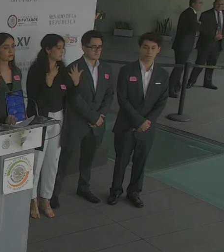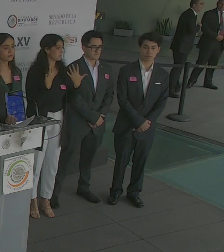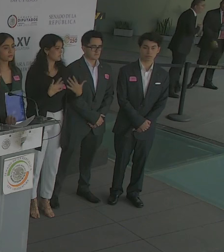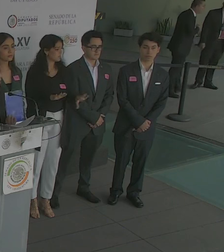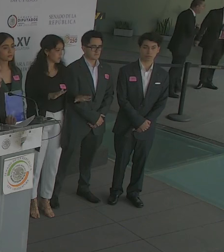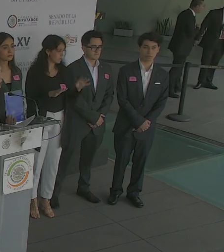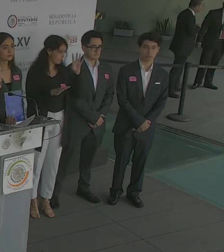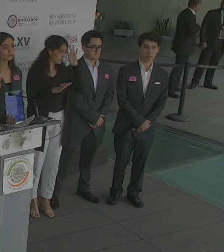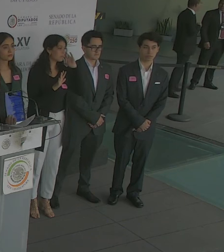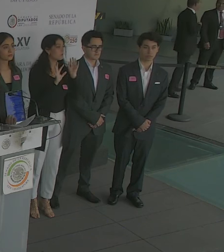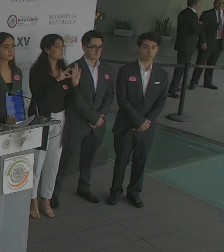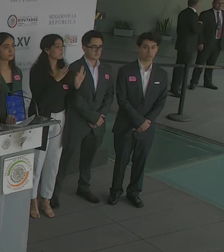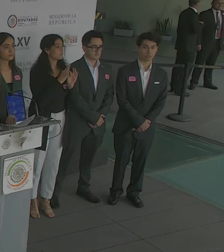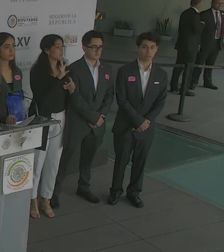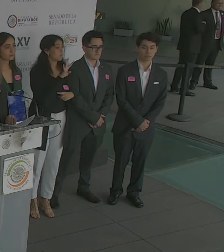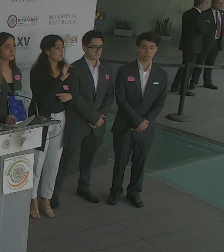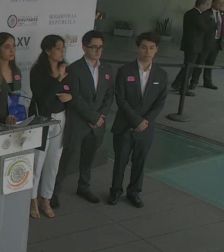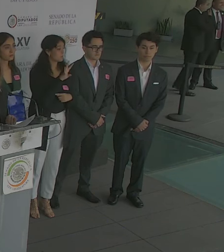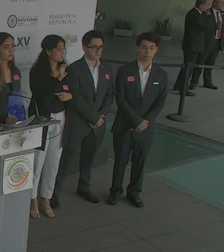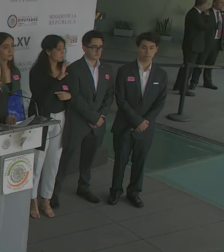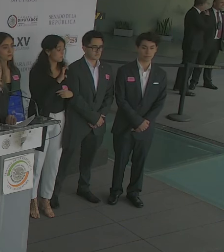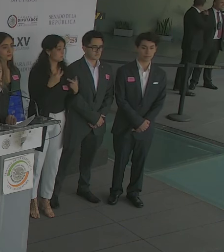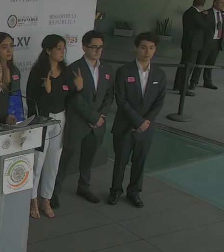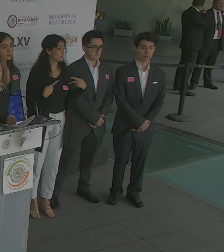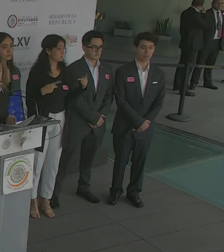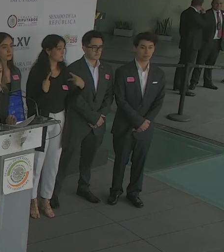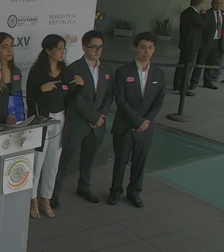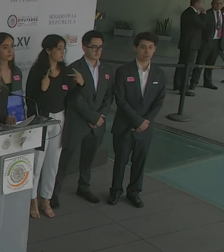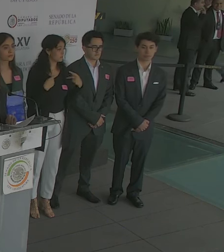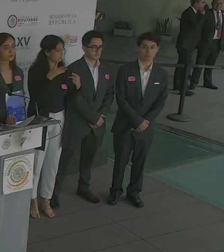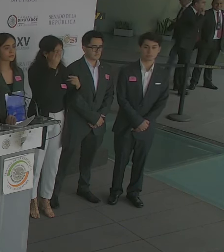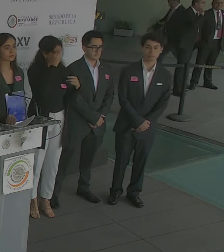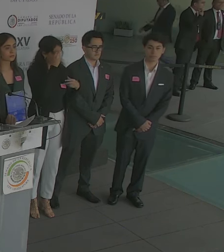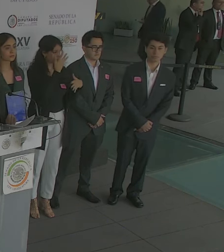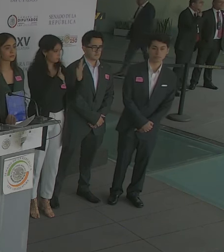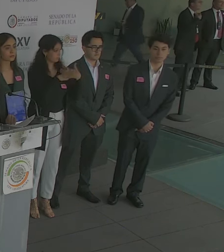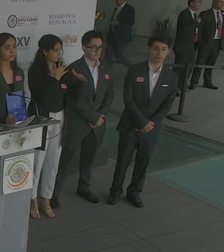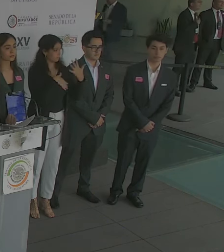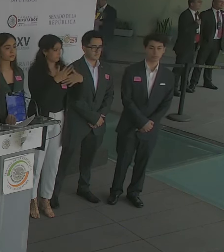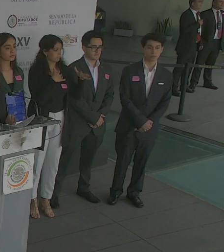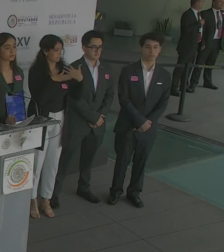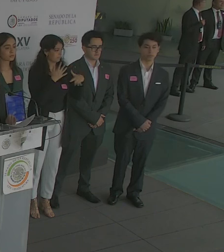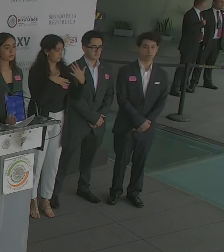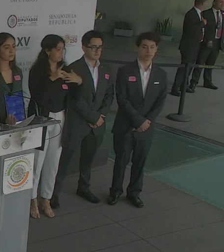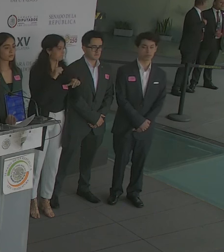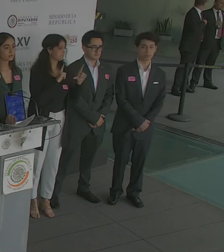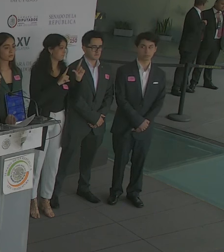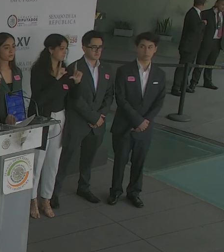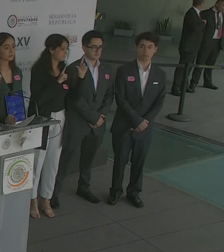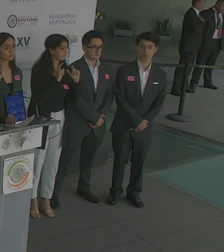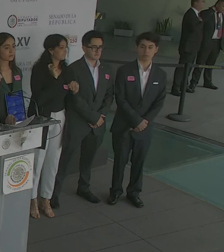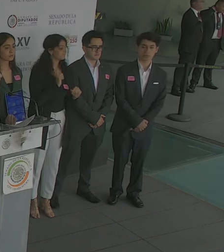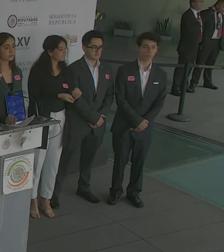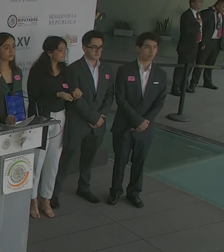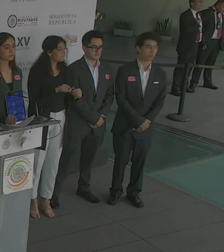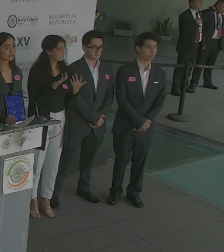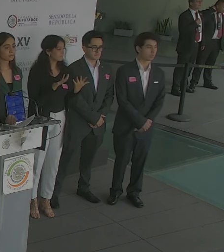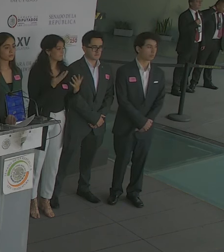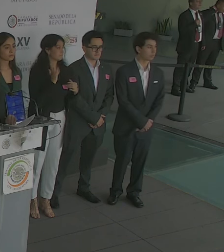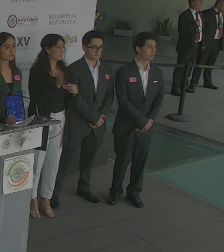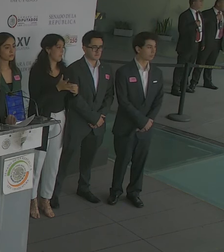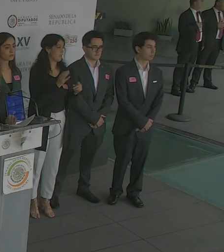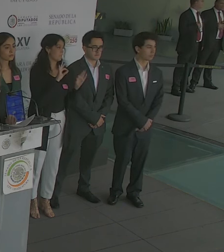casi 400 personas que han tomado esta capacitación y que se han formado ya en la